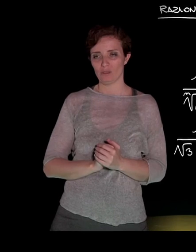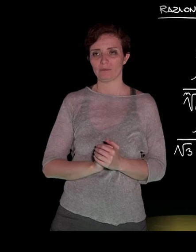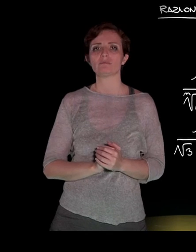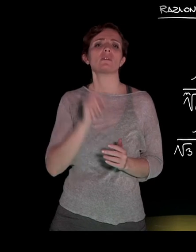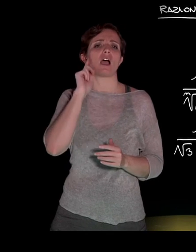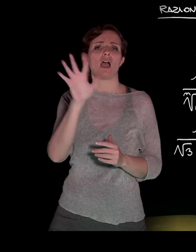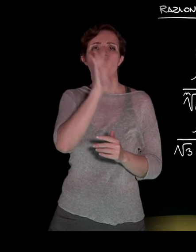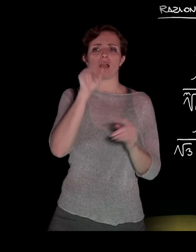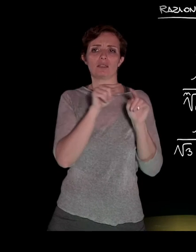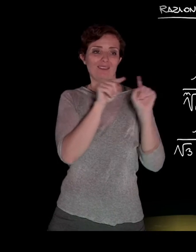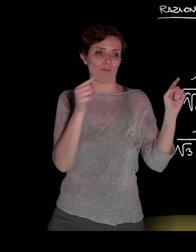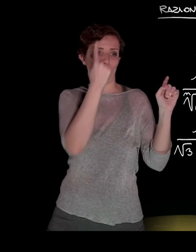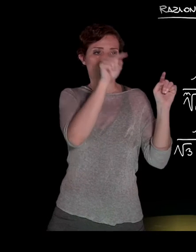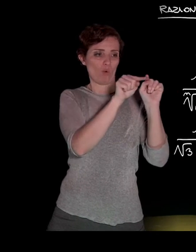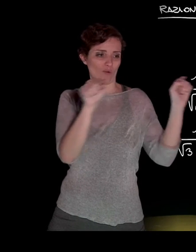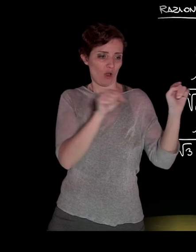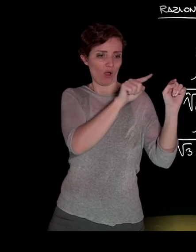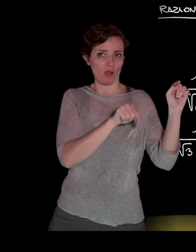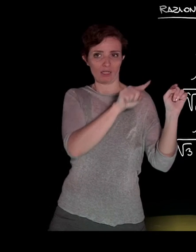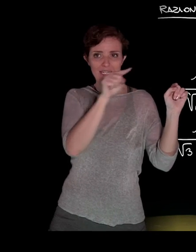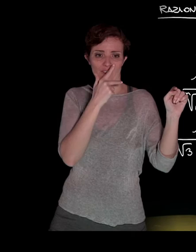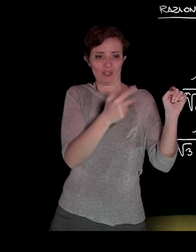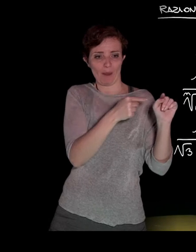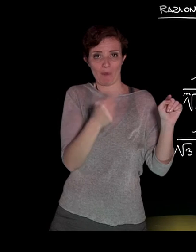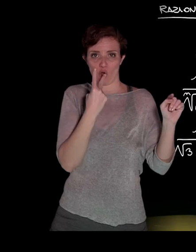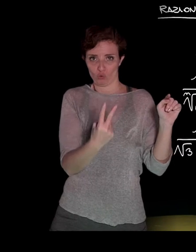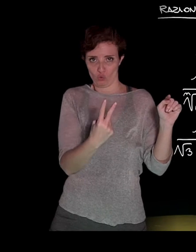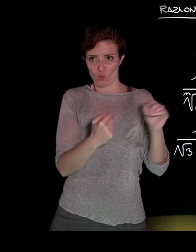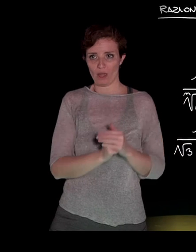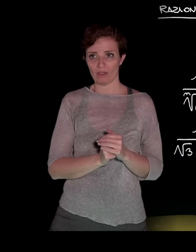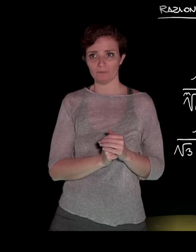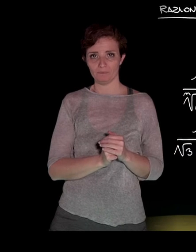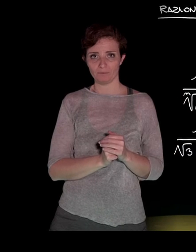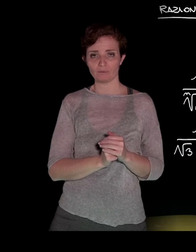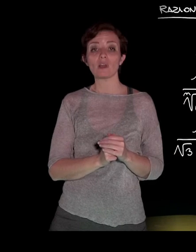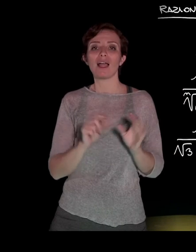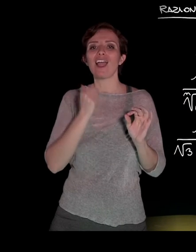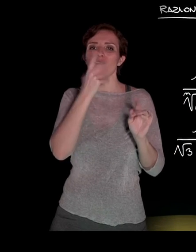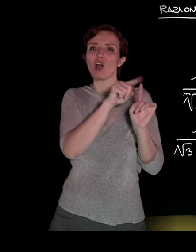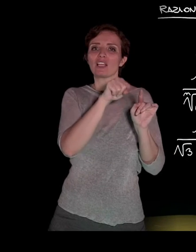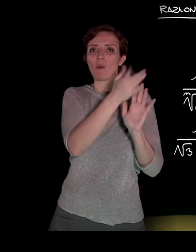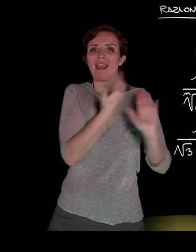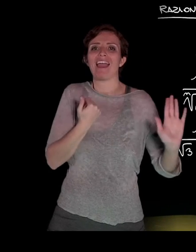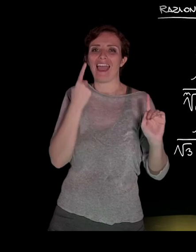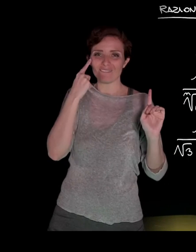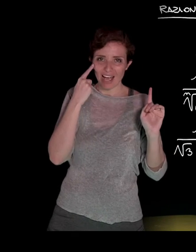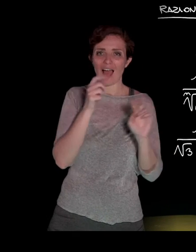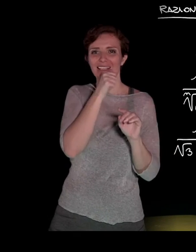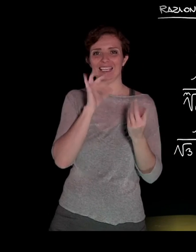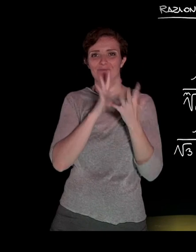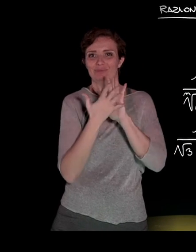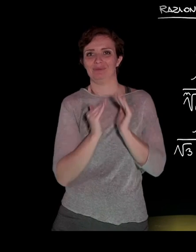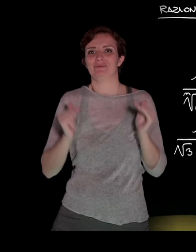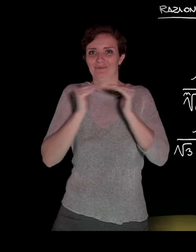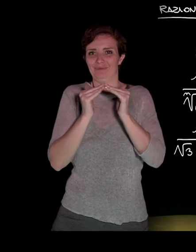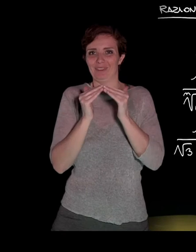uno fra l'altro radice 3 meno residue in questo caso per eliminare la radicale presente al denominatore è necessario andare a moltiplicare sia il numeratore che per il